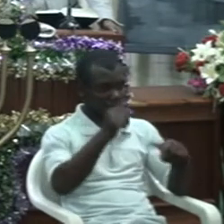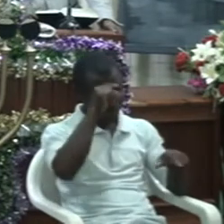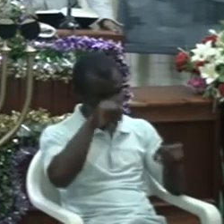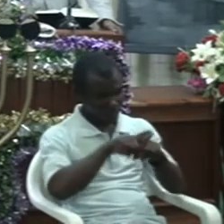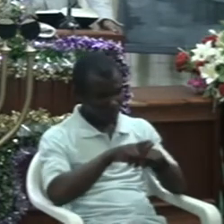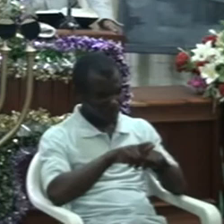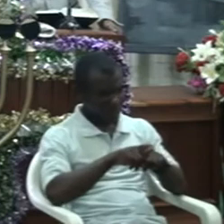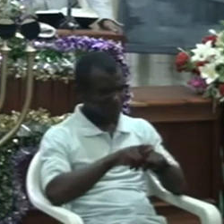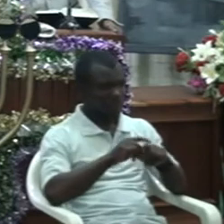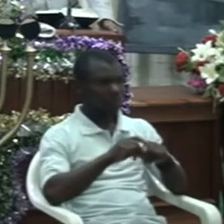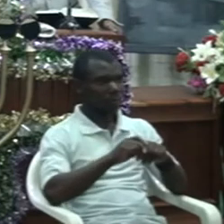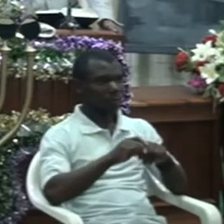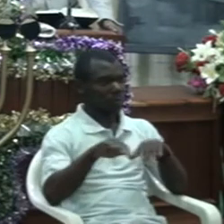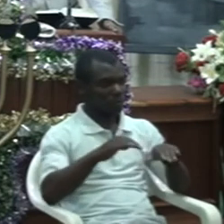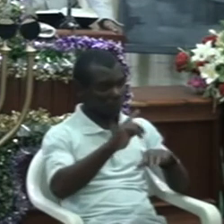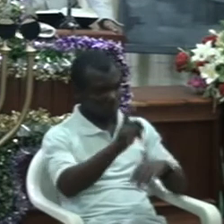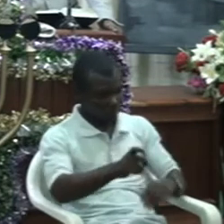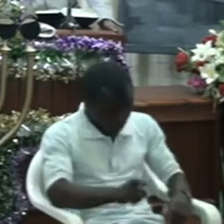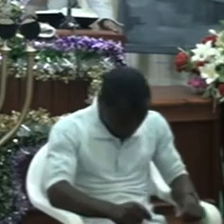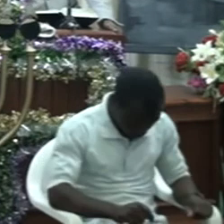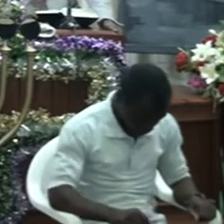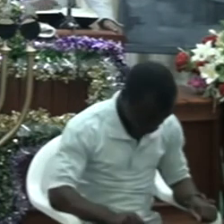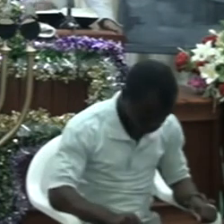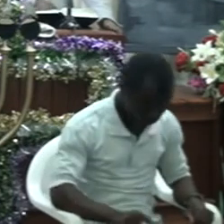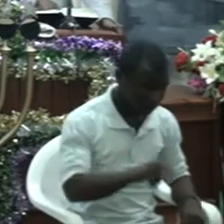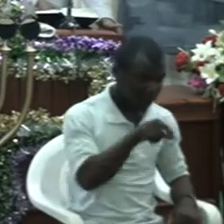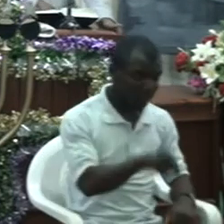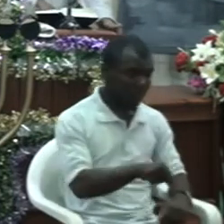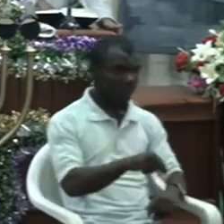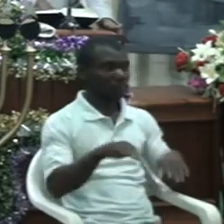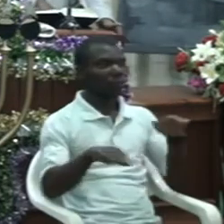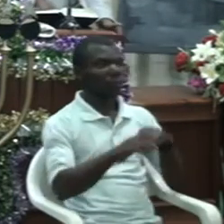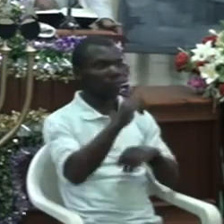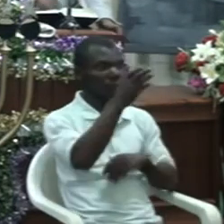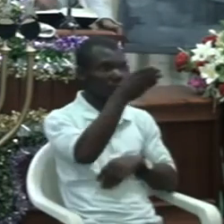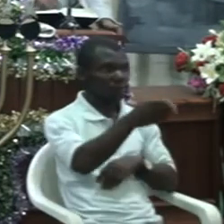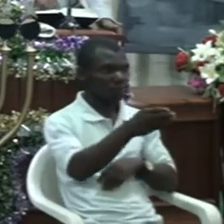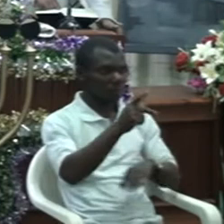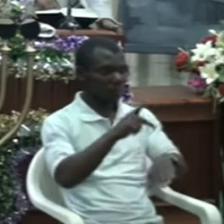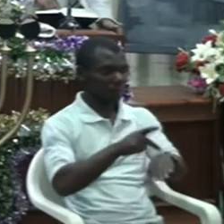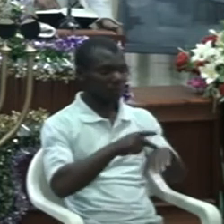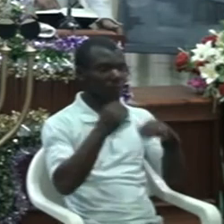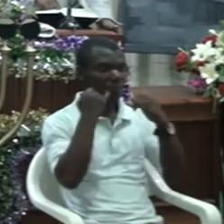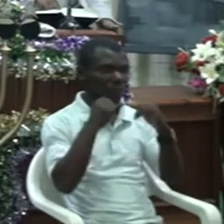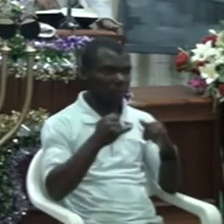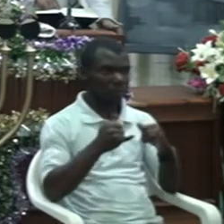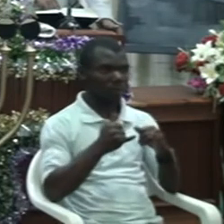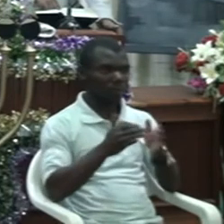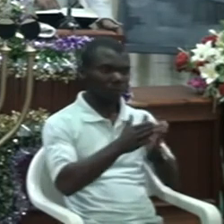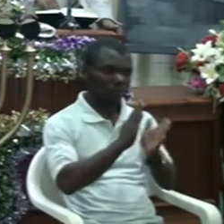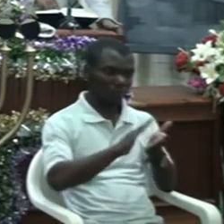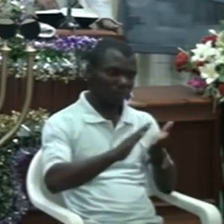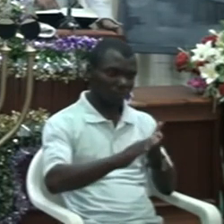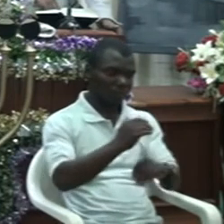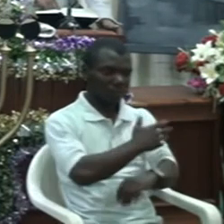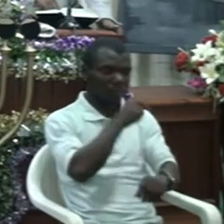nini? Petro akawambia, que ferons-nous? Petro akawambia, tubuni mkabatizwe